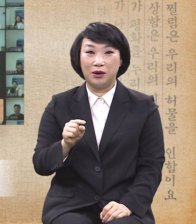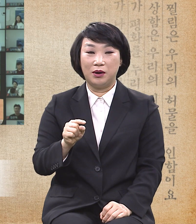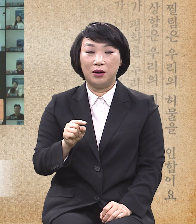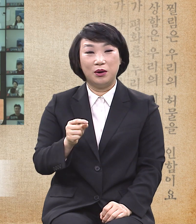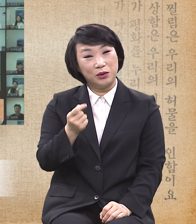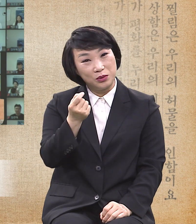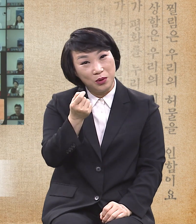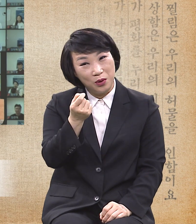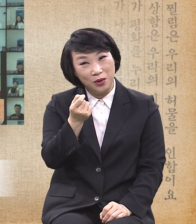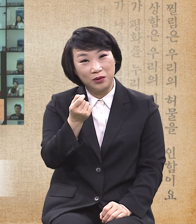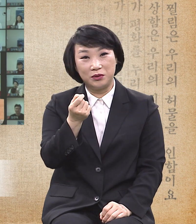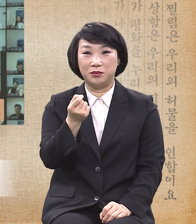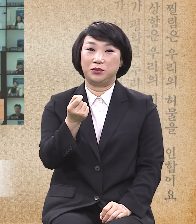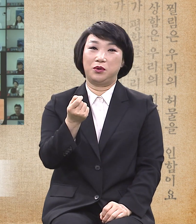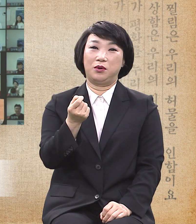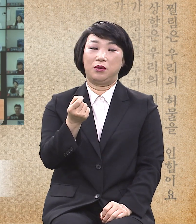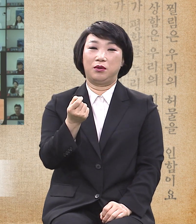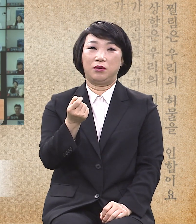조금도